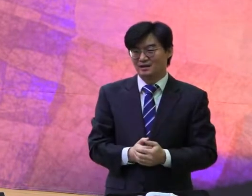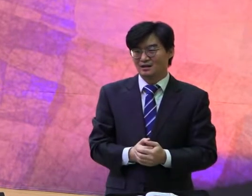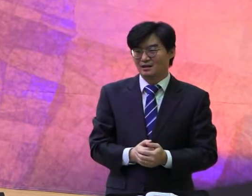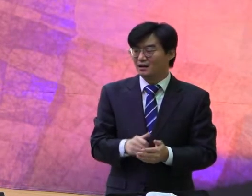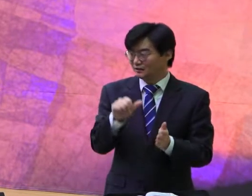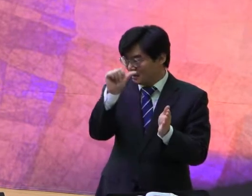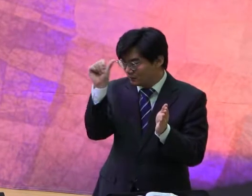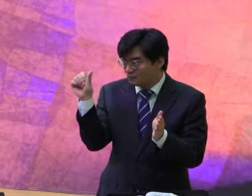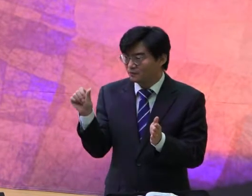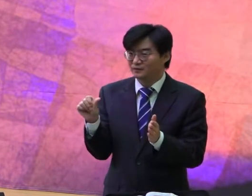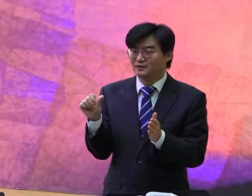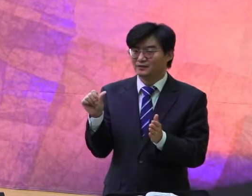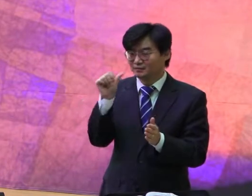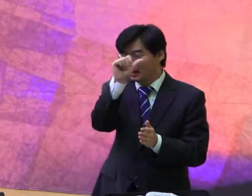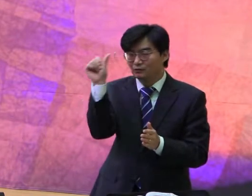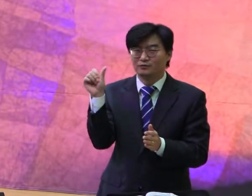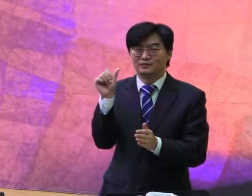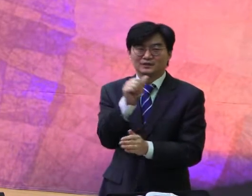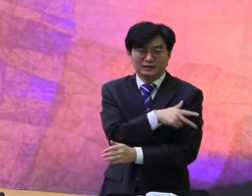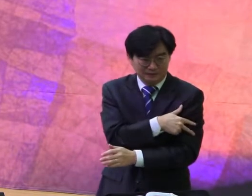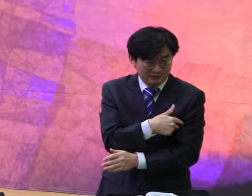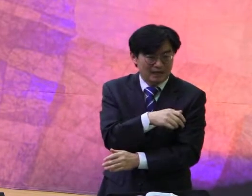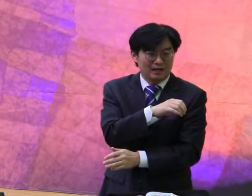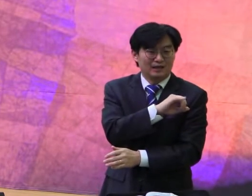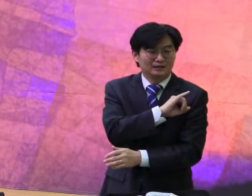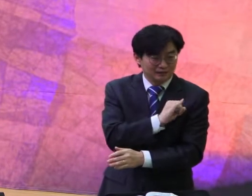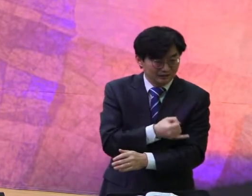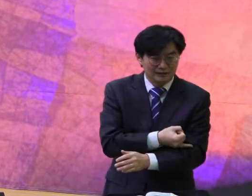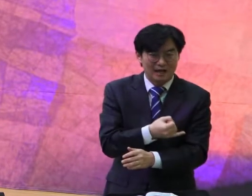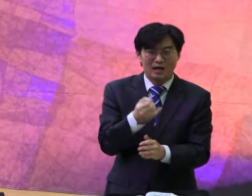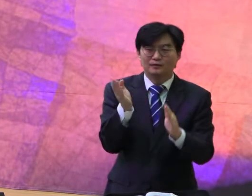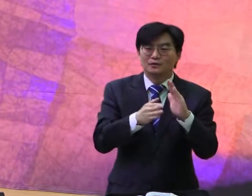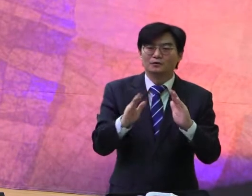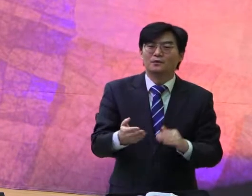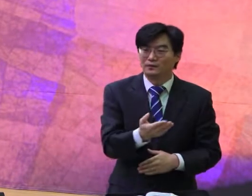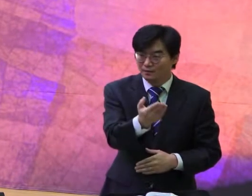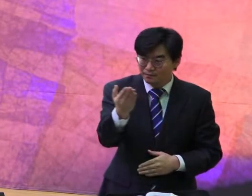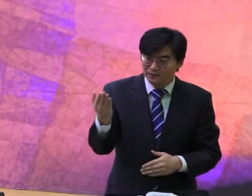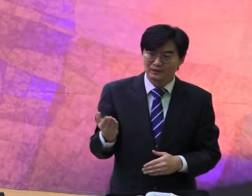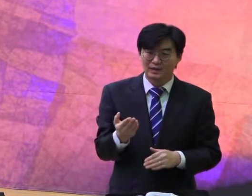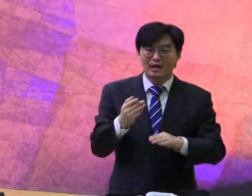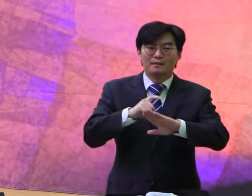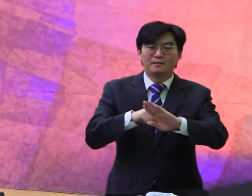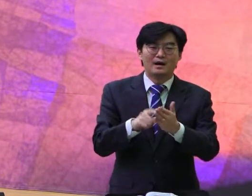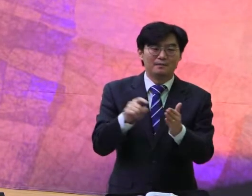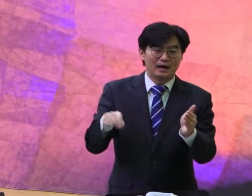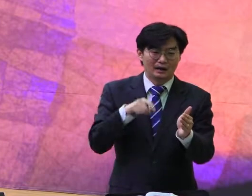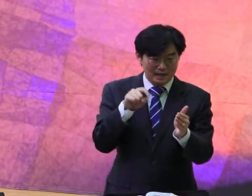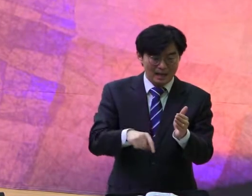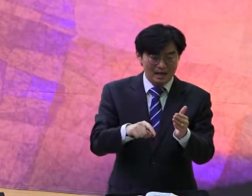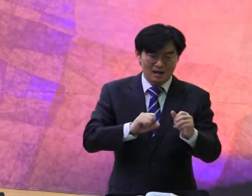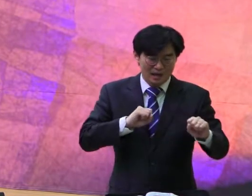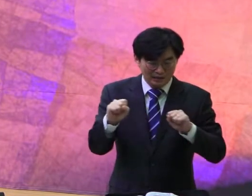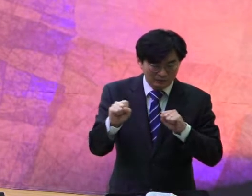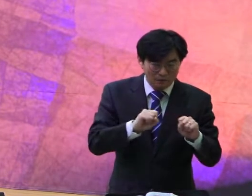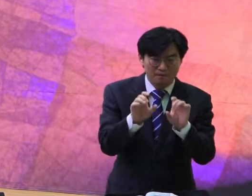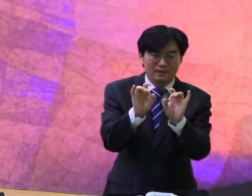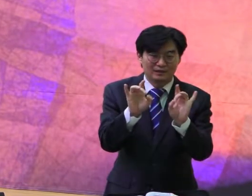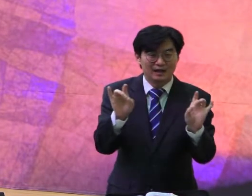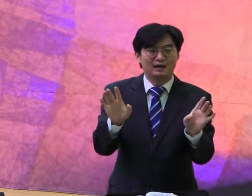그런 권사님들 그런 집사님들 그런 성도님들이 많아지고 그런 우리 영천제일교회 이